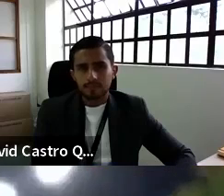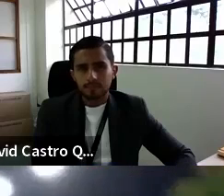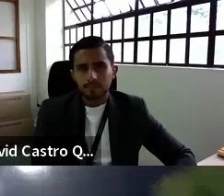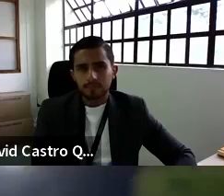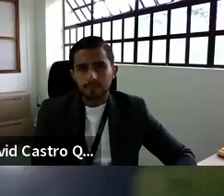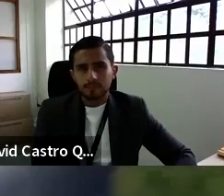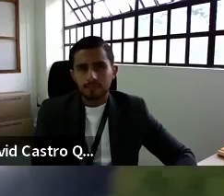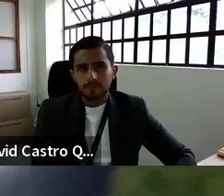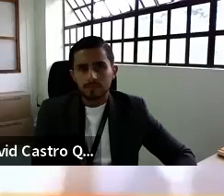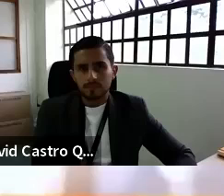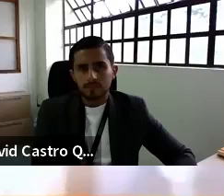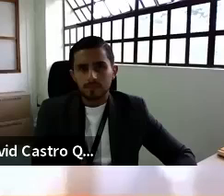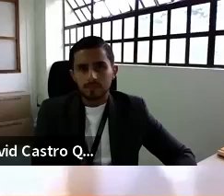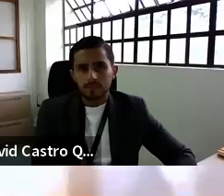hablando sobre la droga